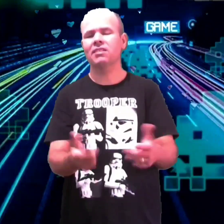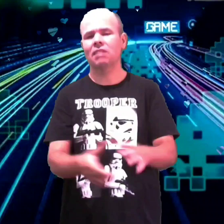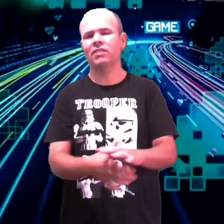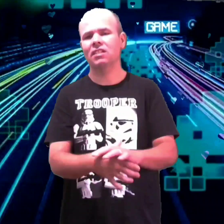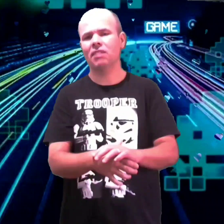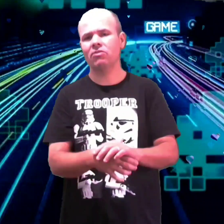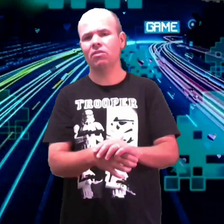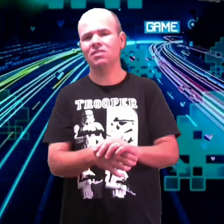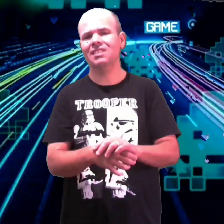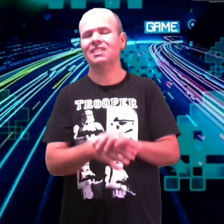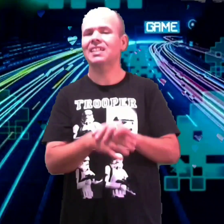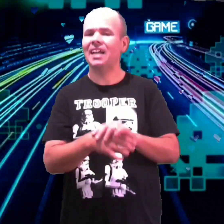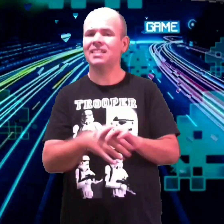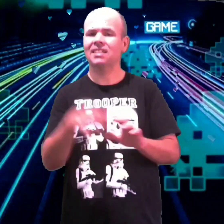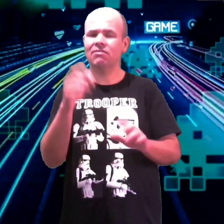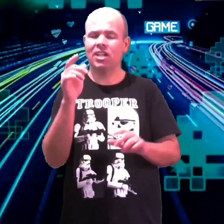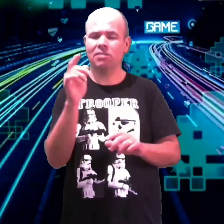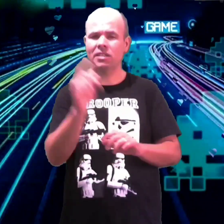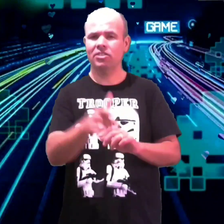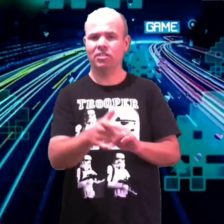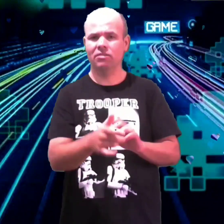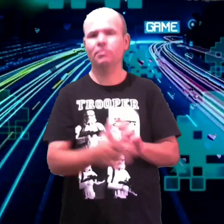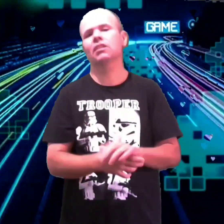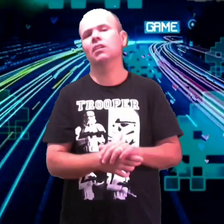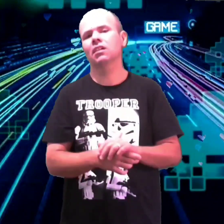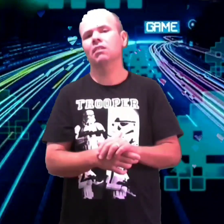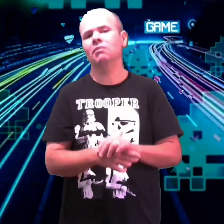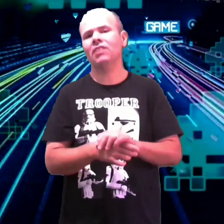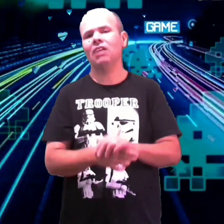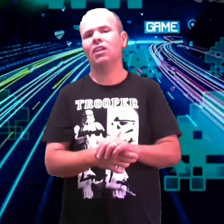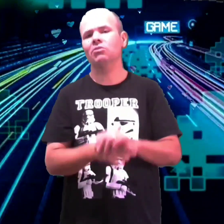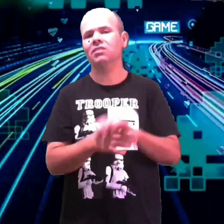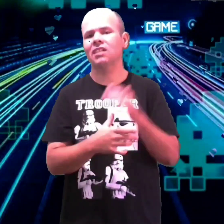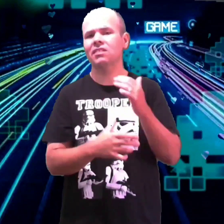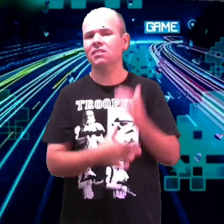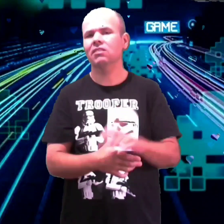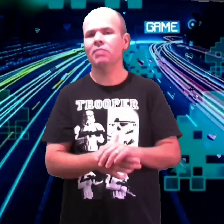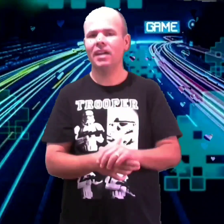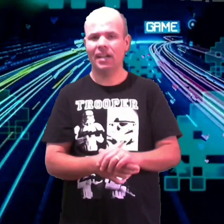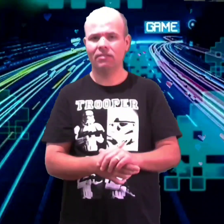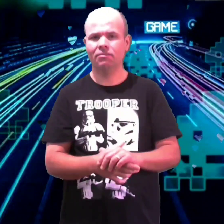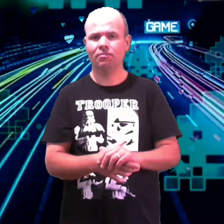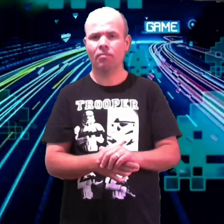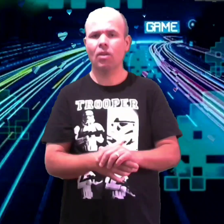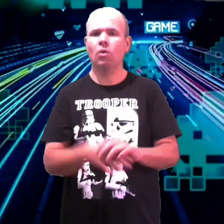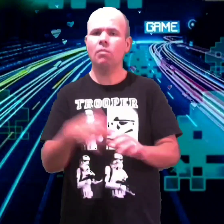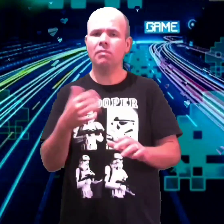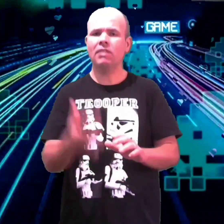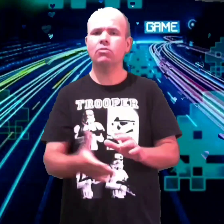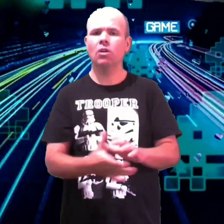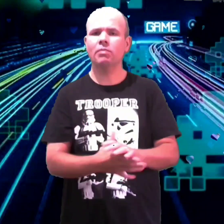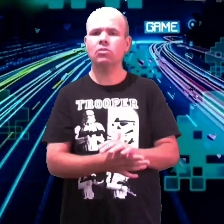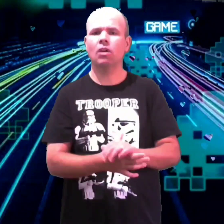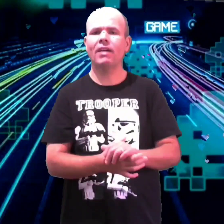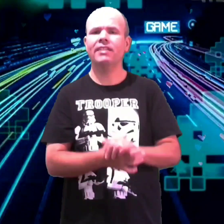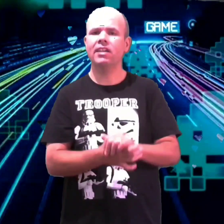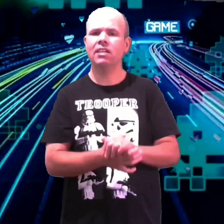ter mais jogos grátis na faixa pra gente. Vamos falar agora dos três que estão liberados. O primeiro jogo, pessoal, é The Evil Dead